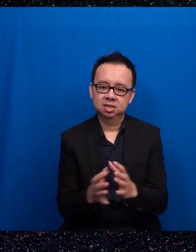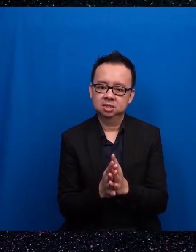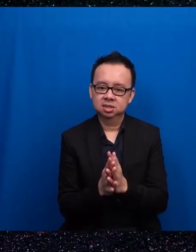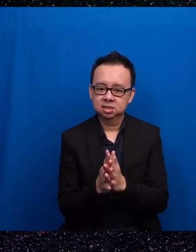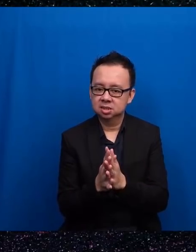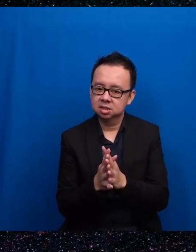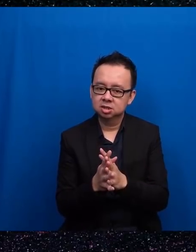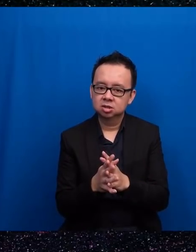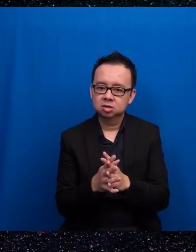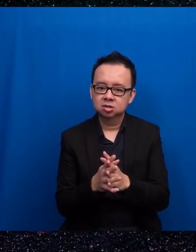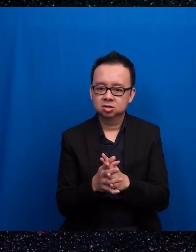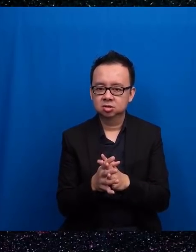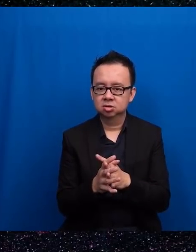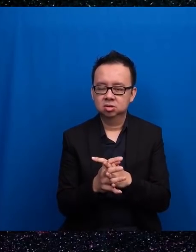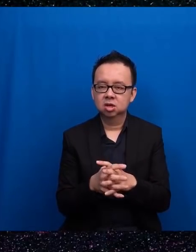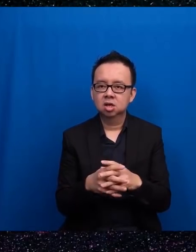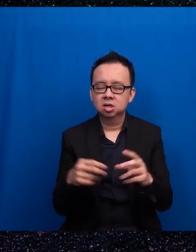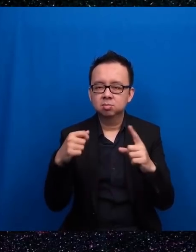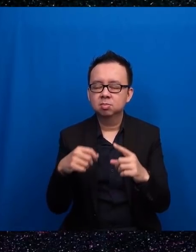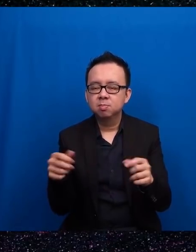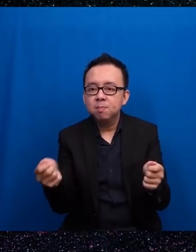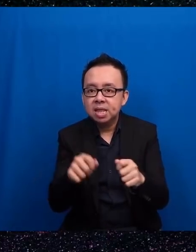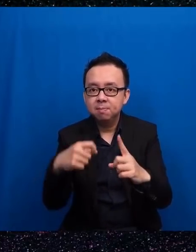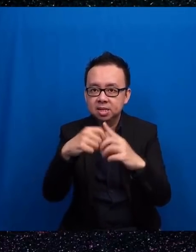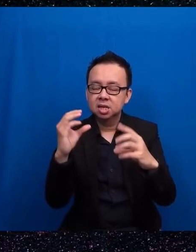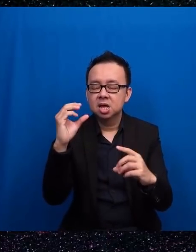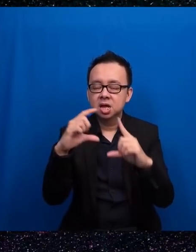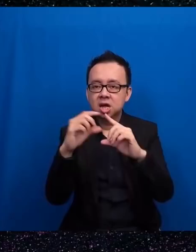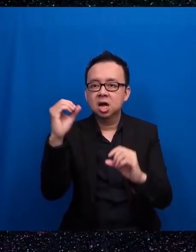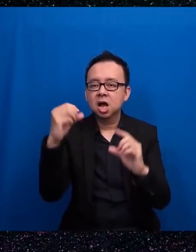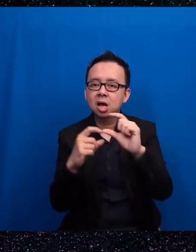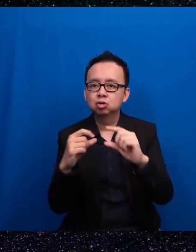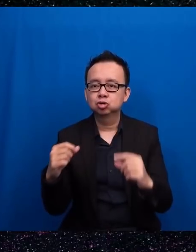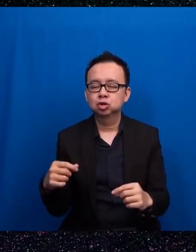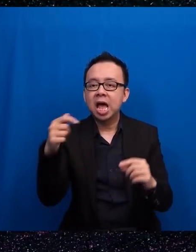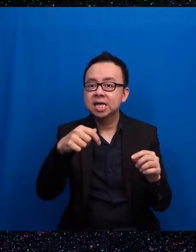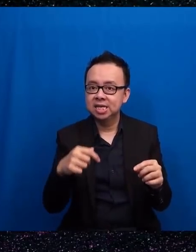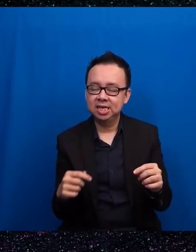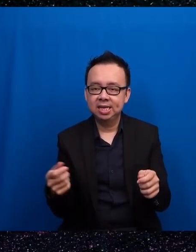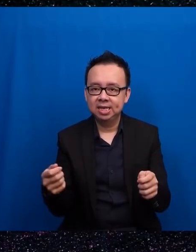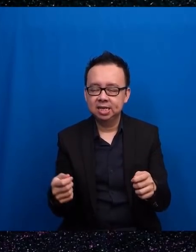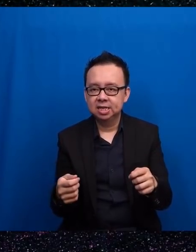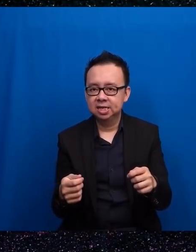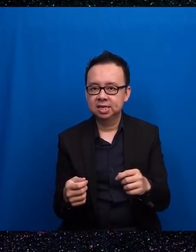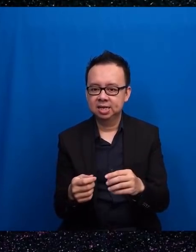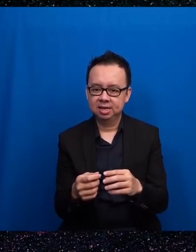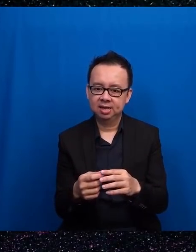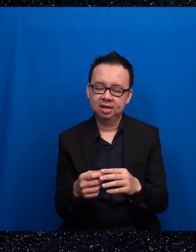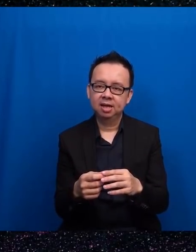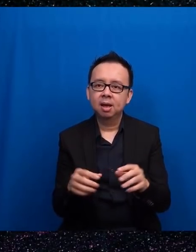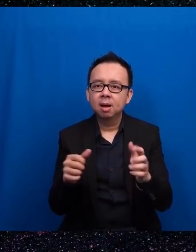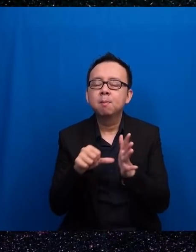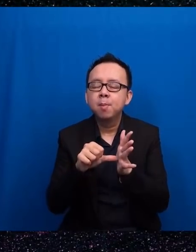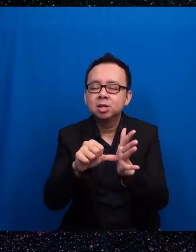baju dengan baju pesta dan sebagainya. Ayo Mama, sini Papa bantu. Sini sayangku,